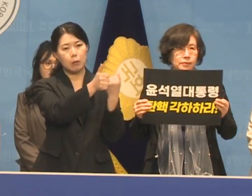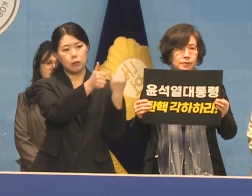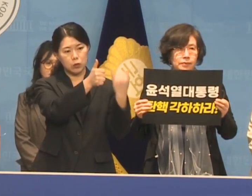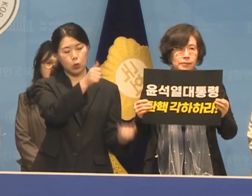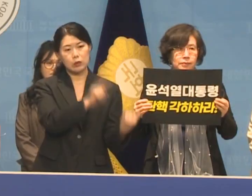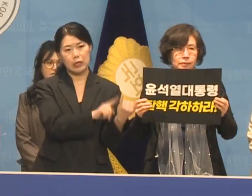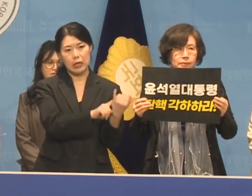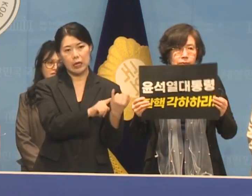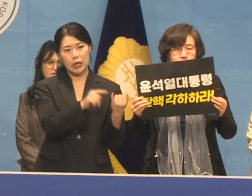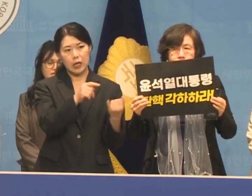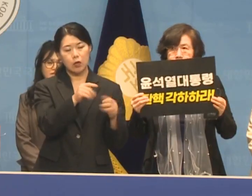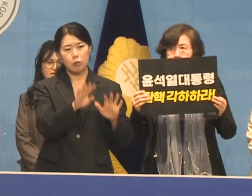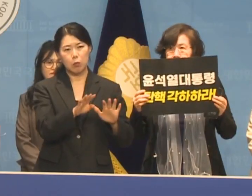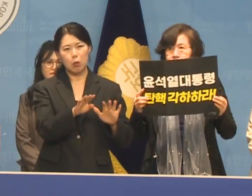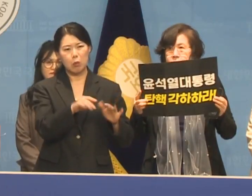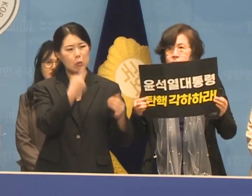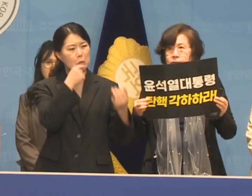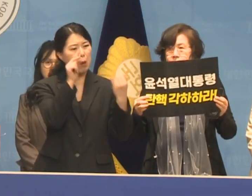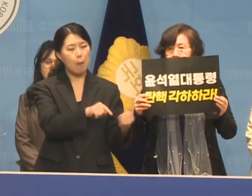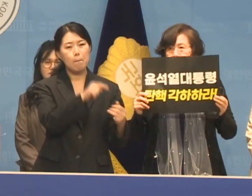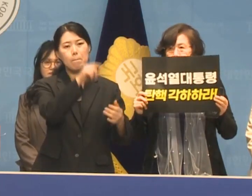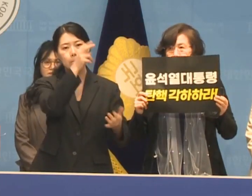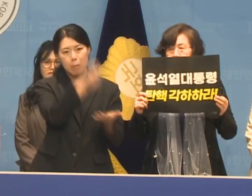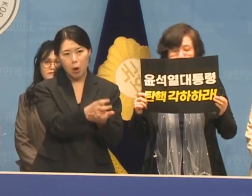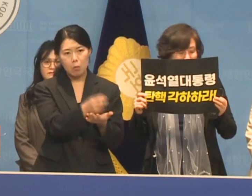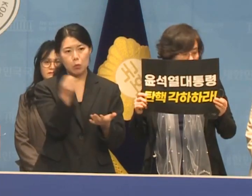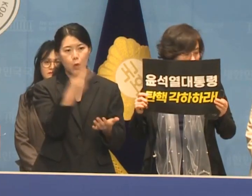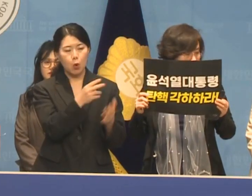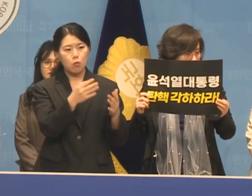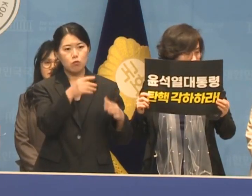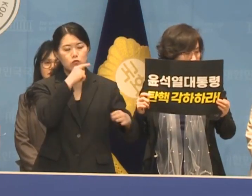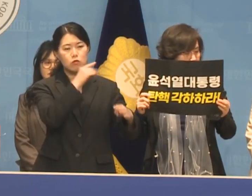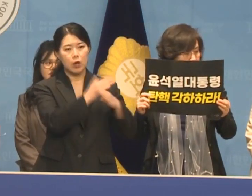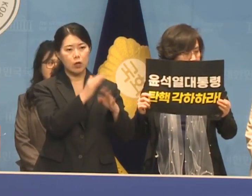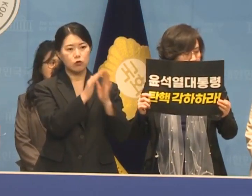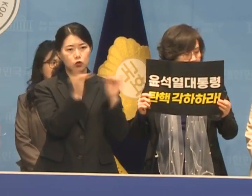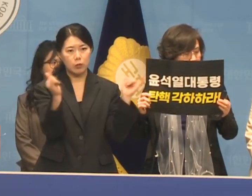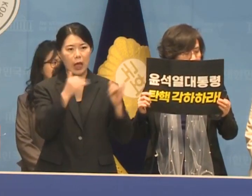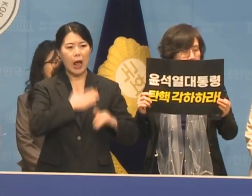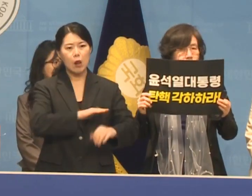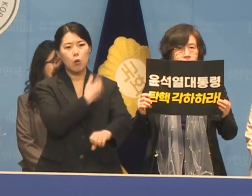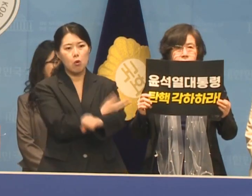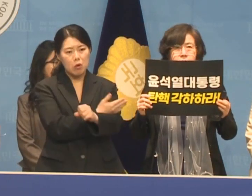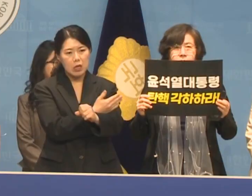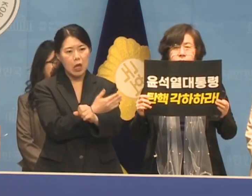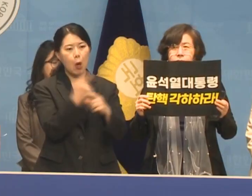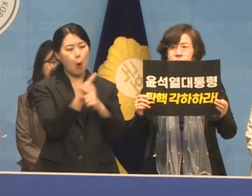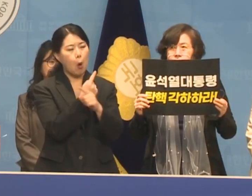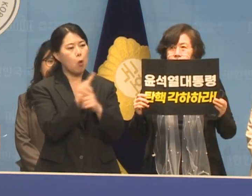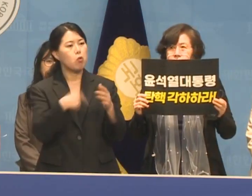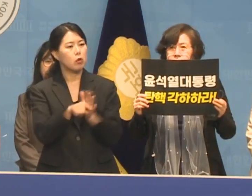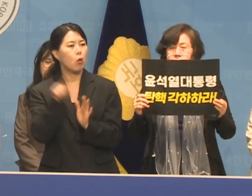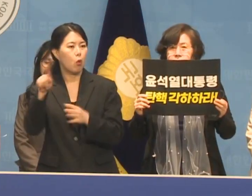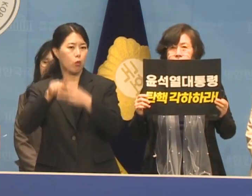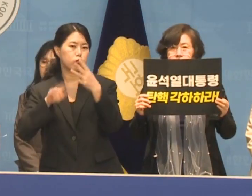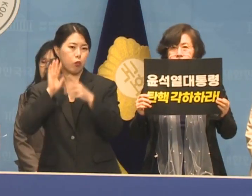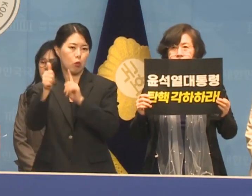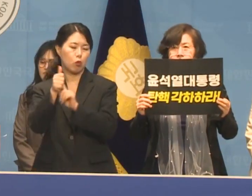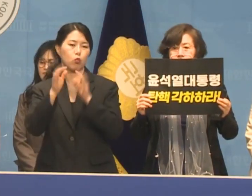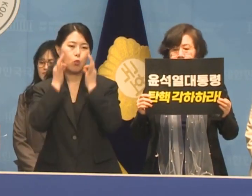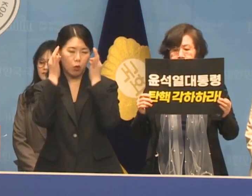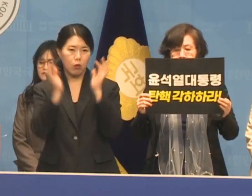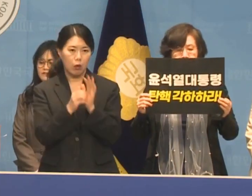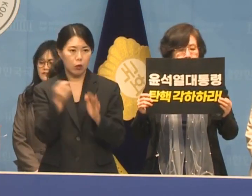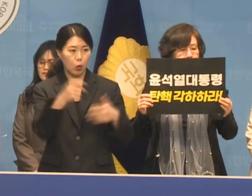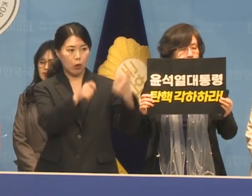전단지 금지법을 무력화시키고 북한 주민의 알 권리를 개선하기 위해서 노력했습니다. 여섯 번째,